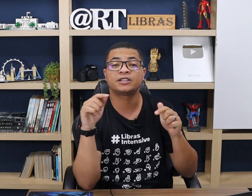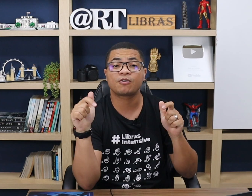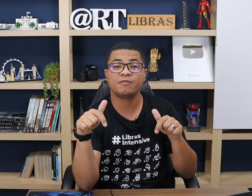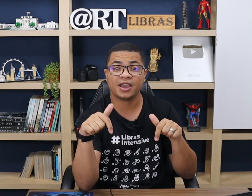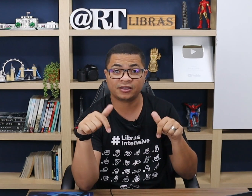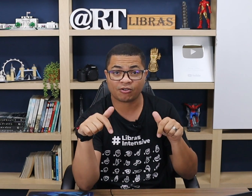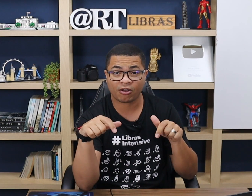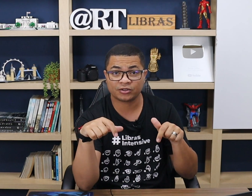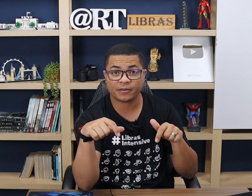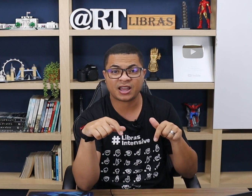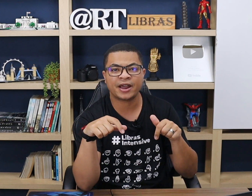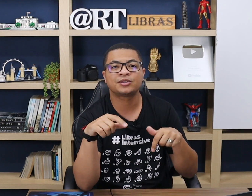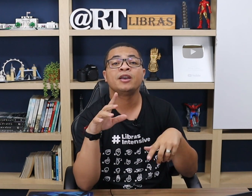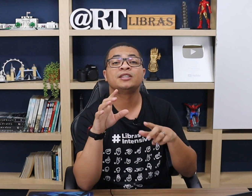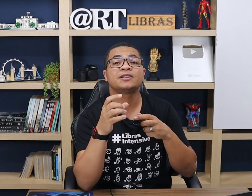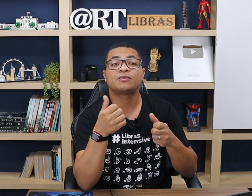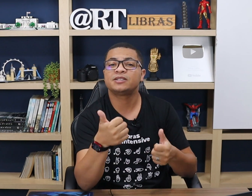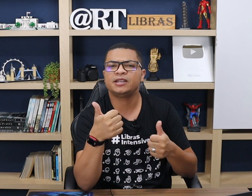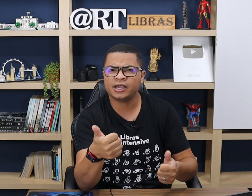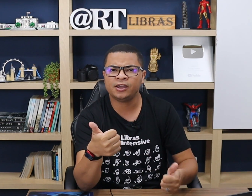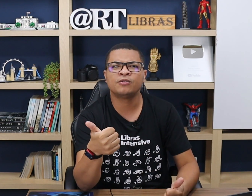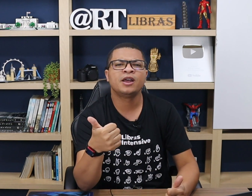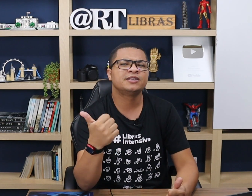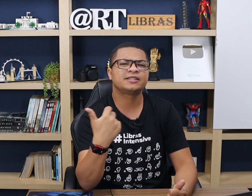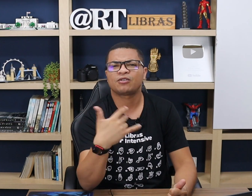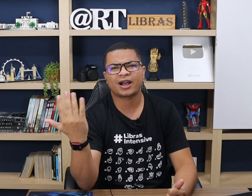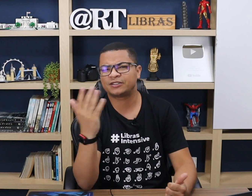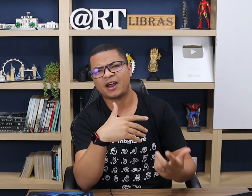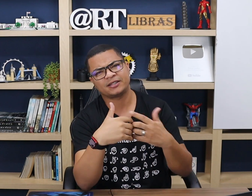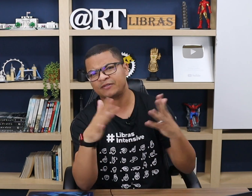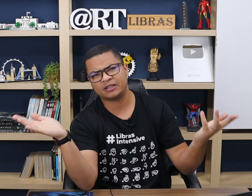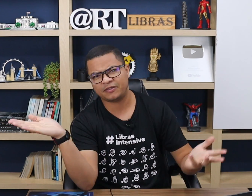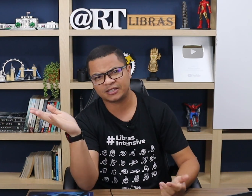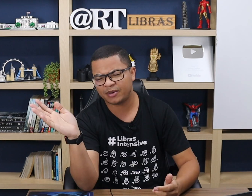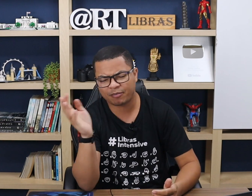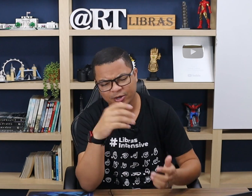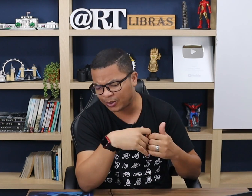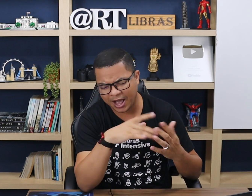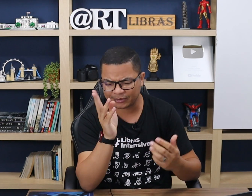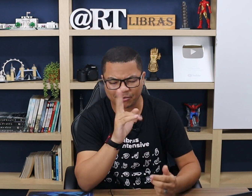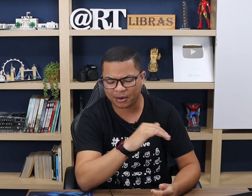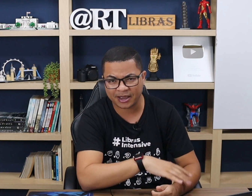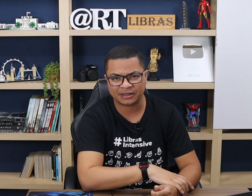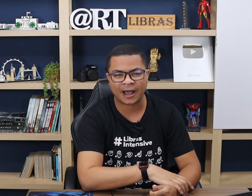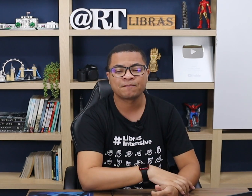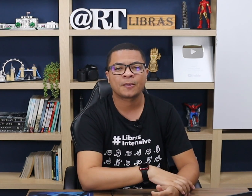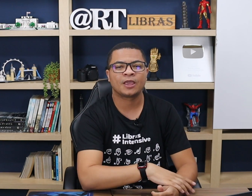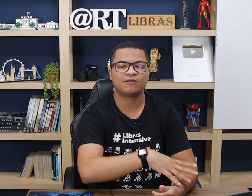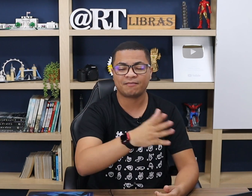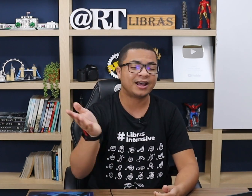Você comenta Coloca aí nos comentários se você conseguiu se quiser colocar as frases que você fez também pode colocar Não tem problema tá Eu vou